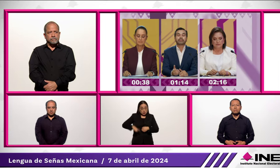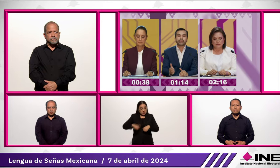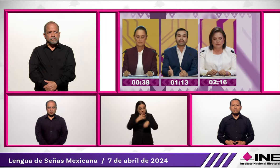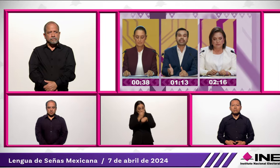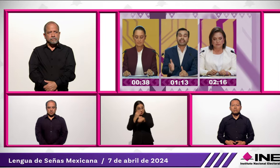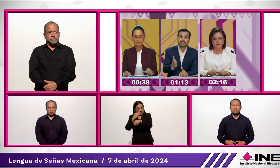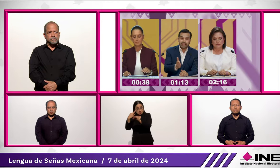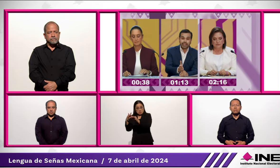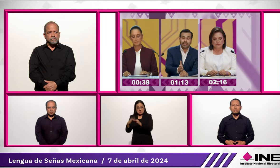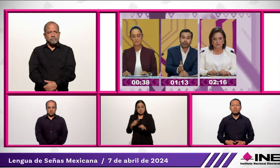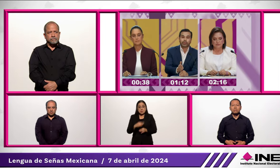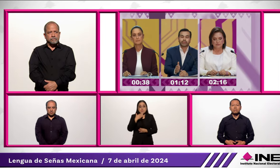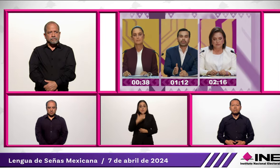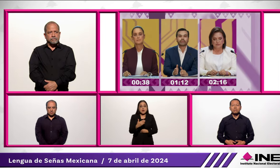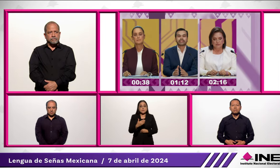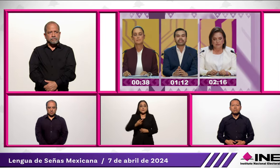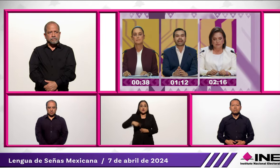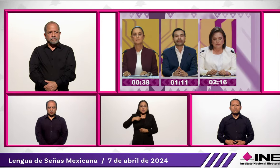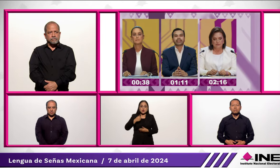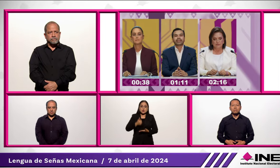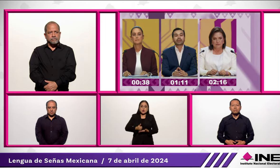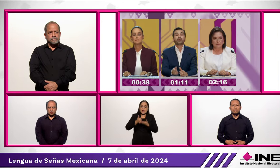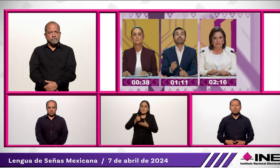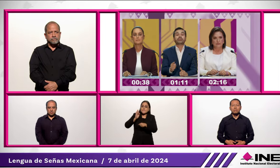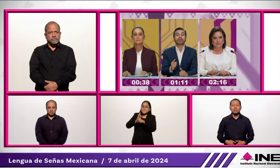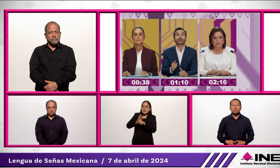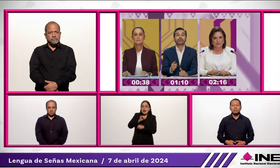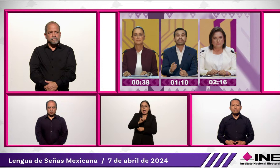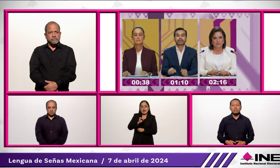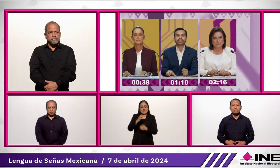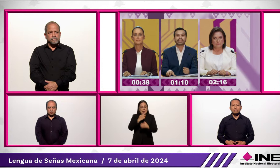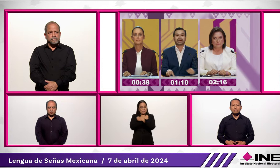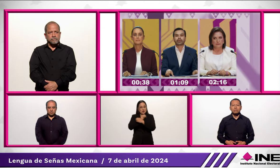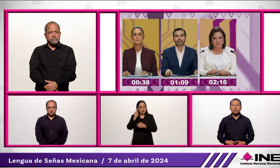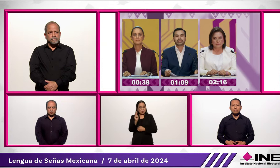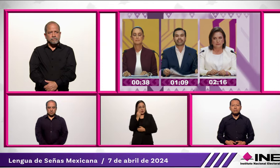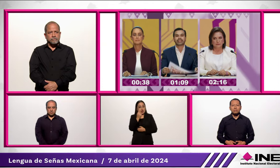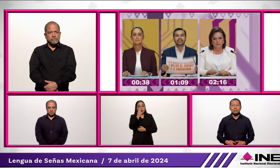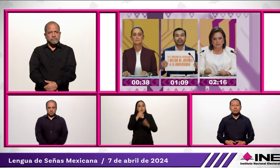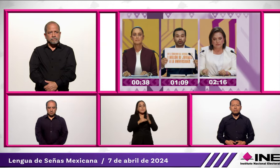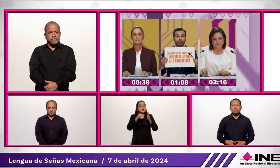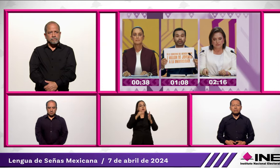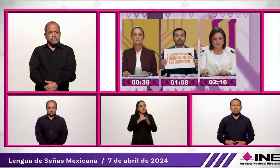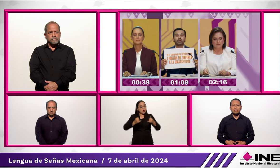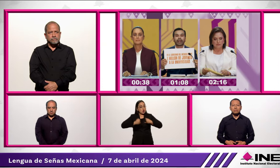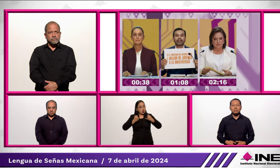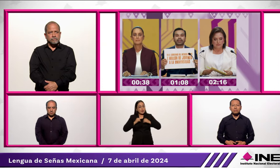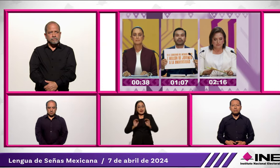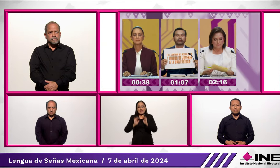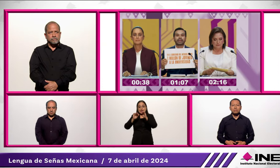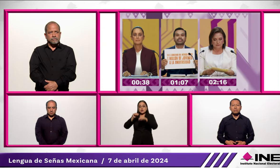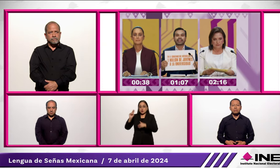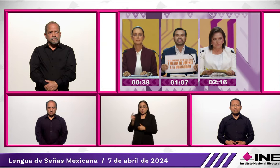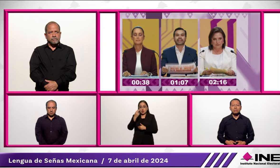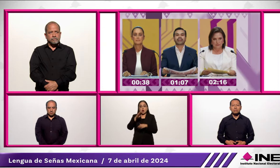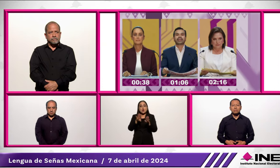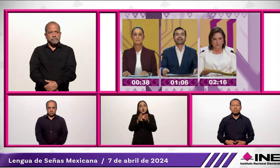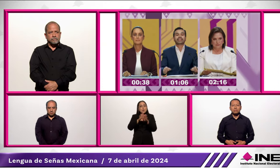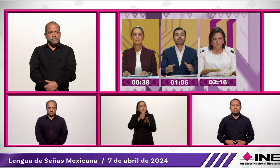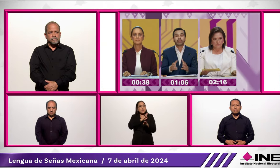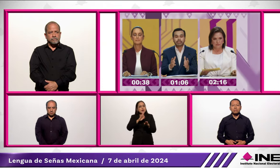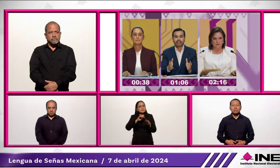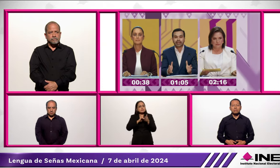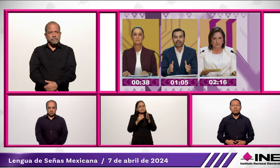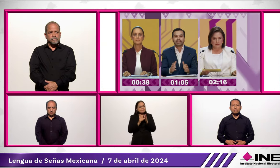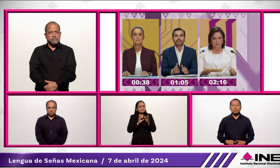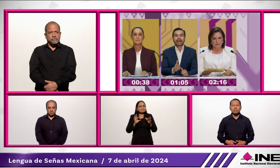permita también incidir en la educación universitaria, que 1,000,000 de jóvenes vayan a la universidad. Lo podemos lograr con una estrategia